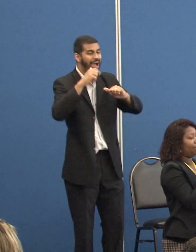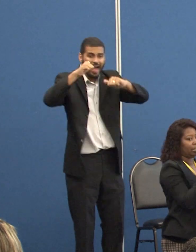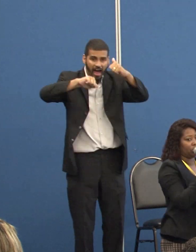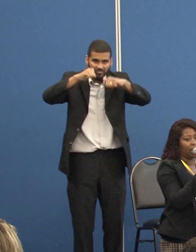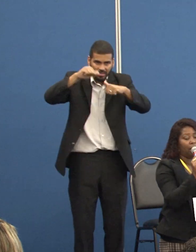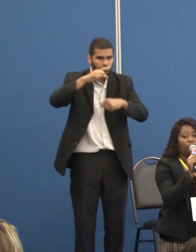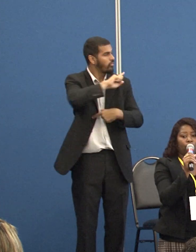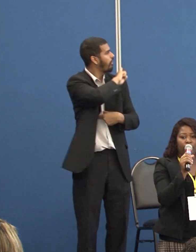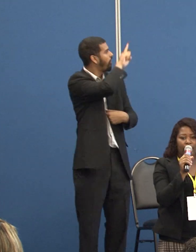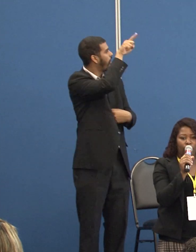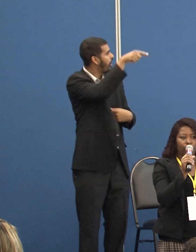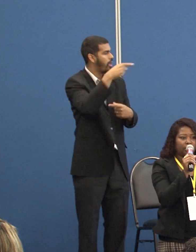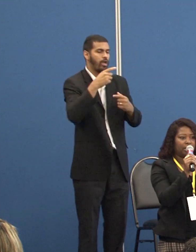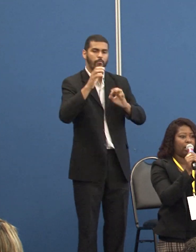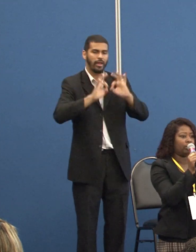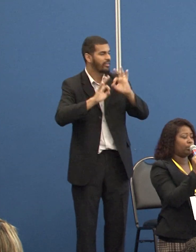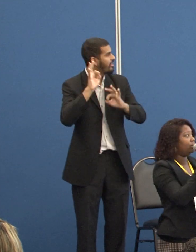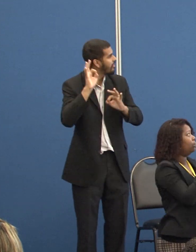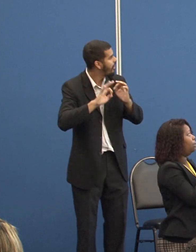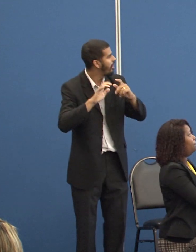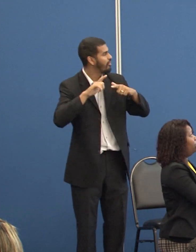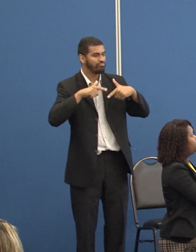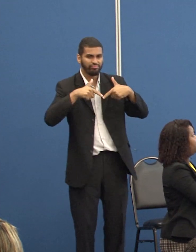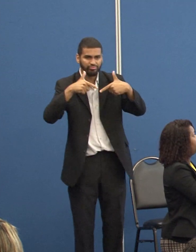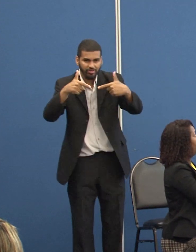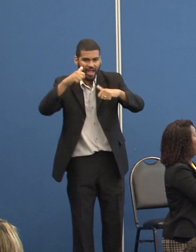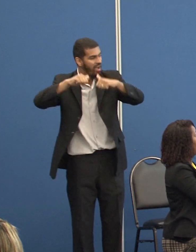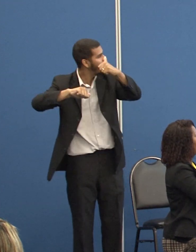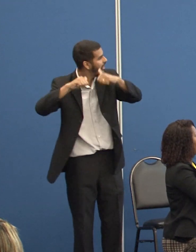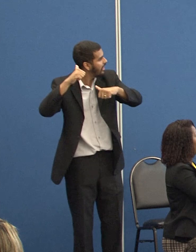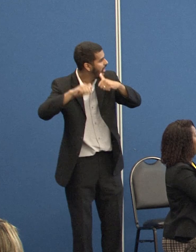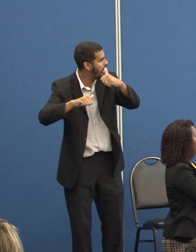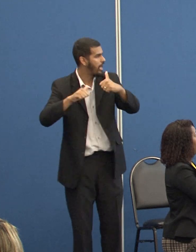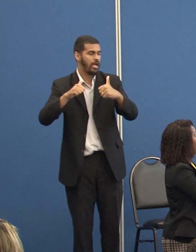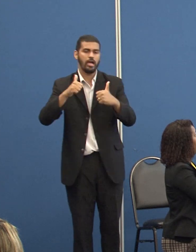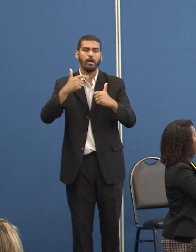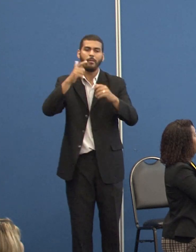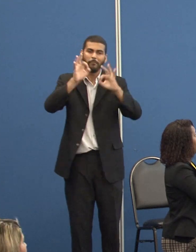avaliar, replanejar, porque ela é um processo. Pode passar.